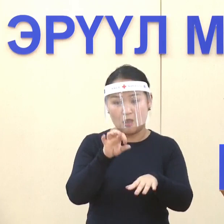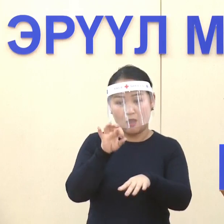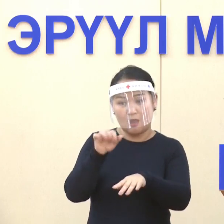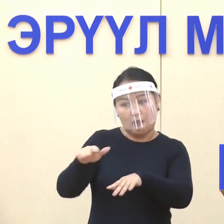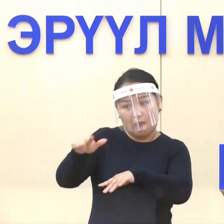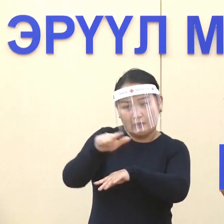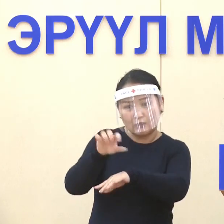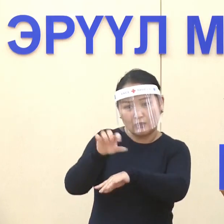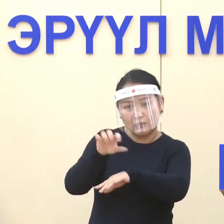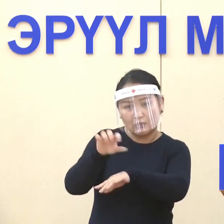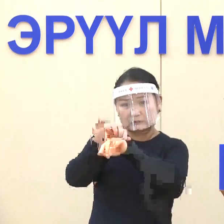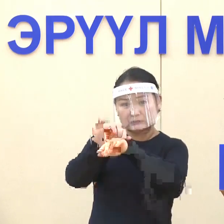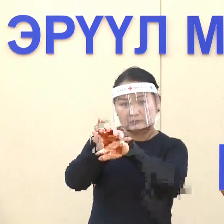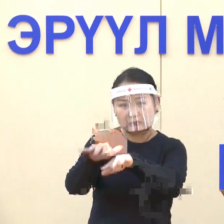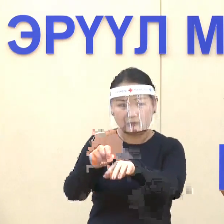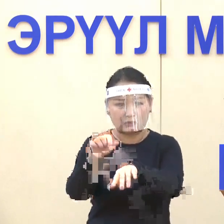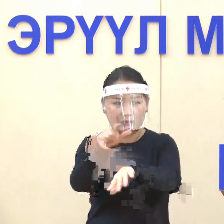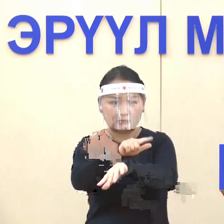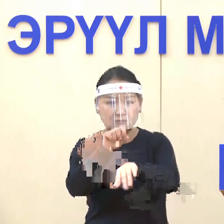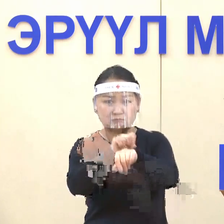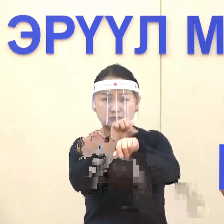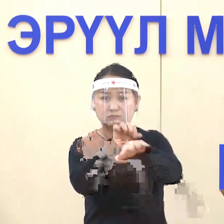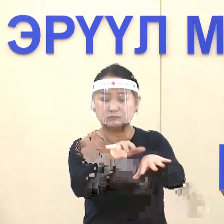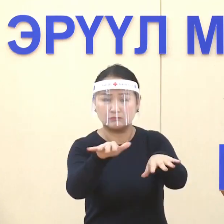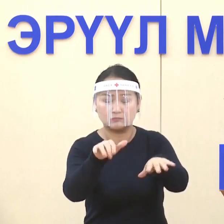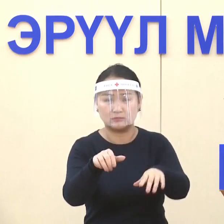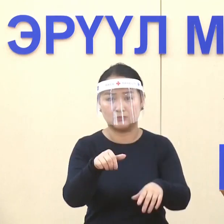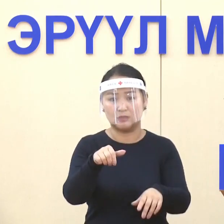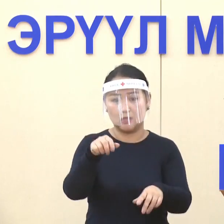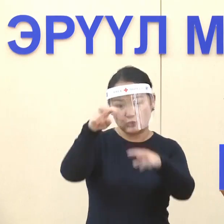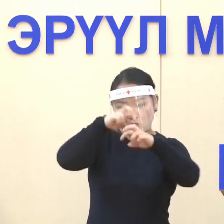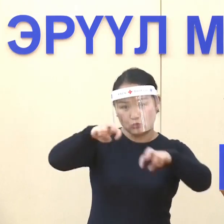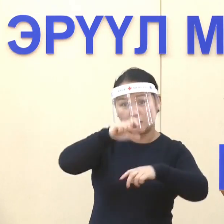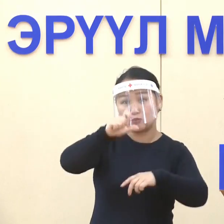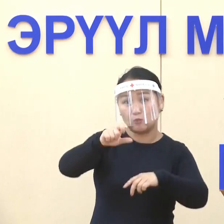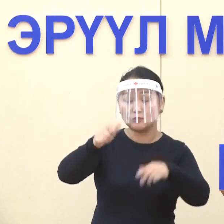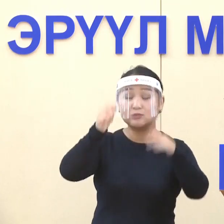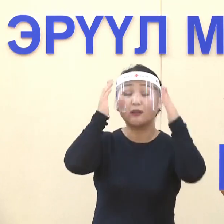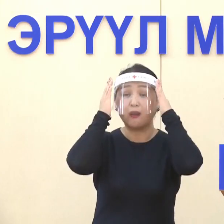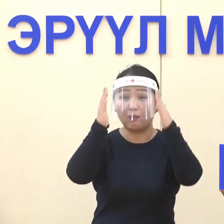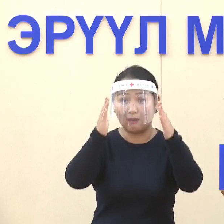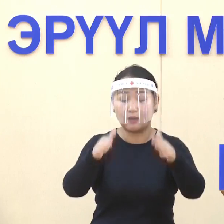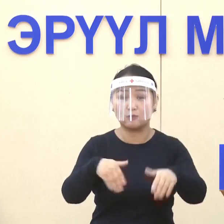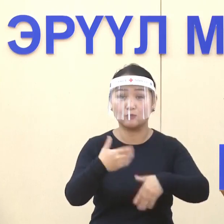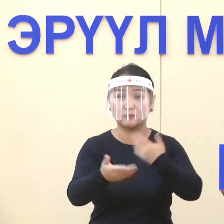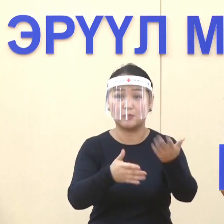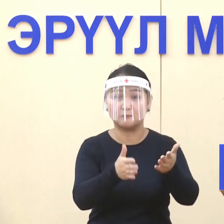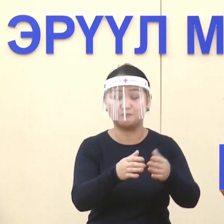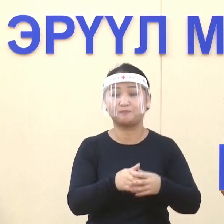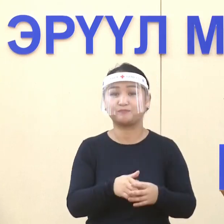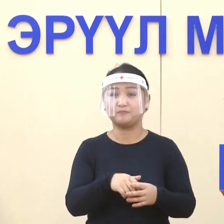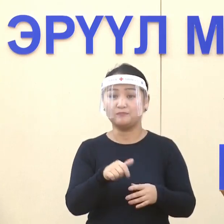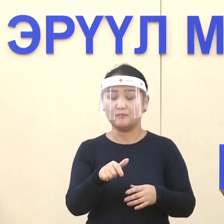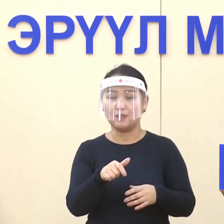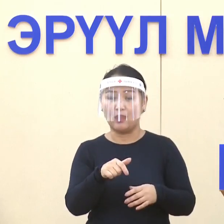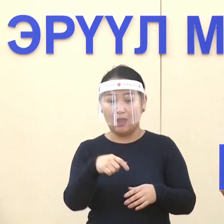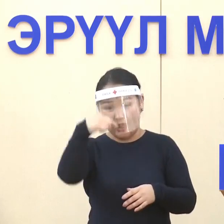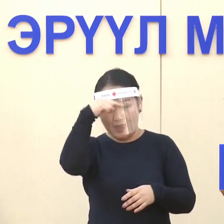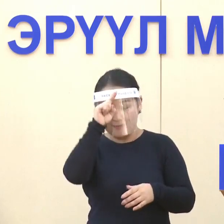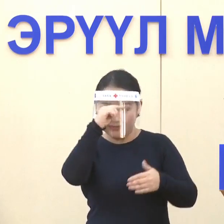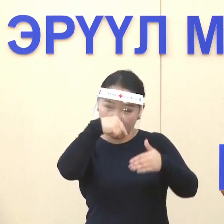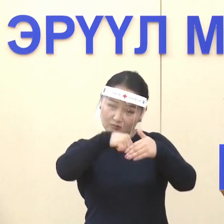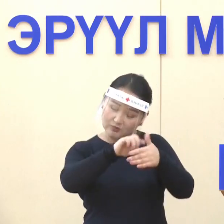авч байна шүү гэдгийг тархур судлаач нар анхааруулж байна. За ер нь эмнэлэг тэмцэн эмчлүүлэгсэд ялангуяа